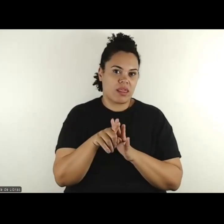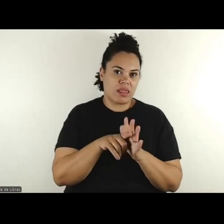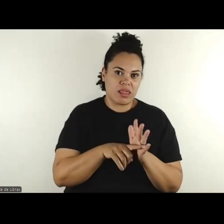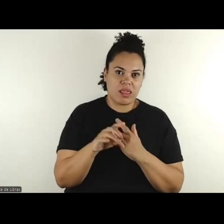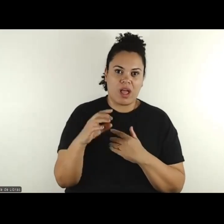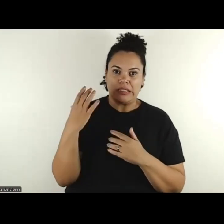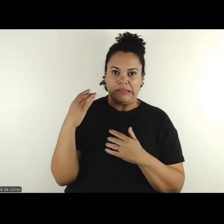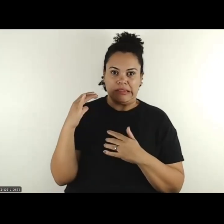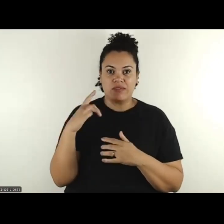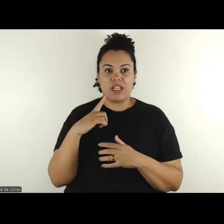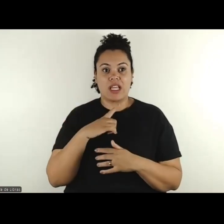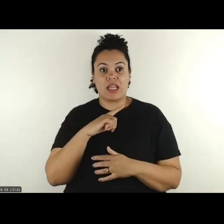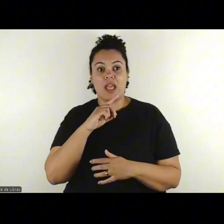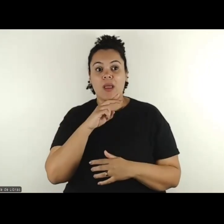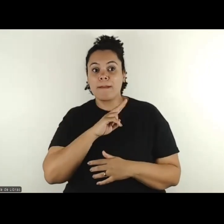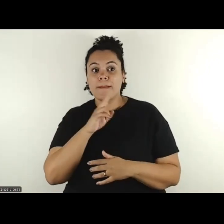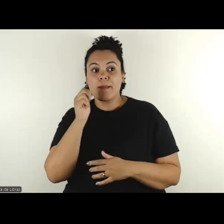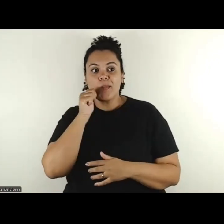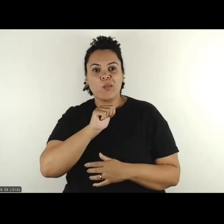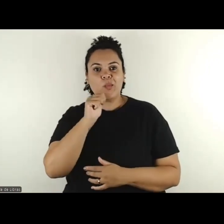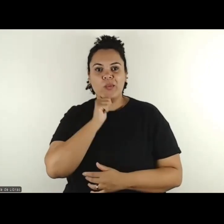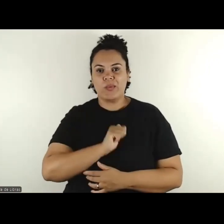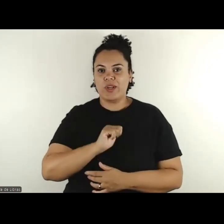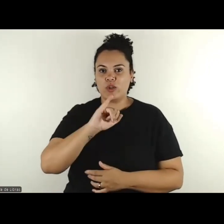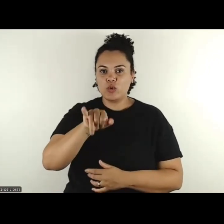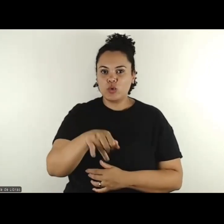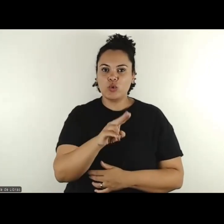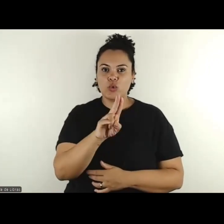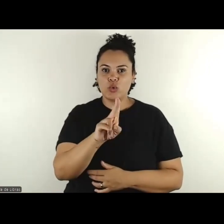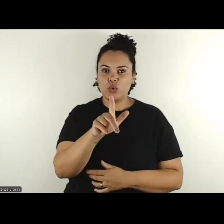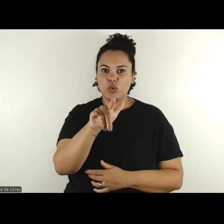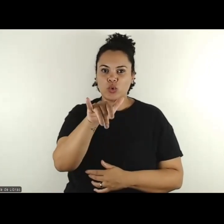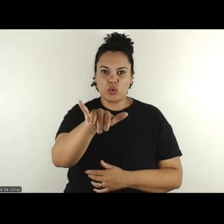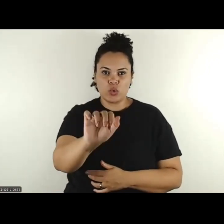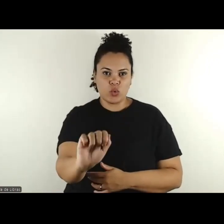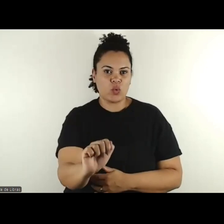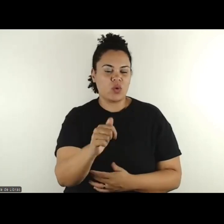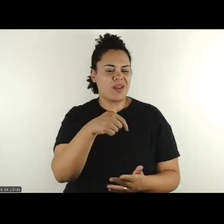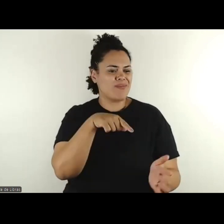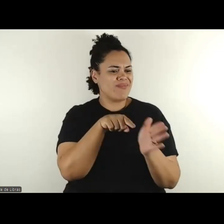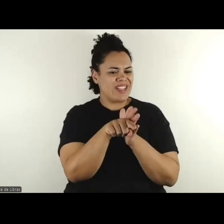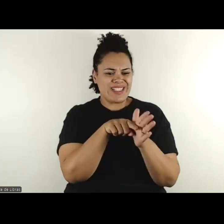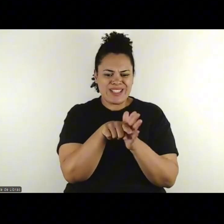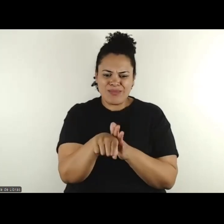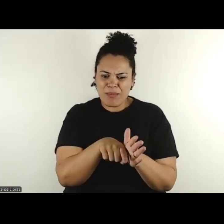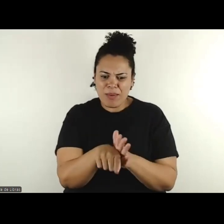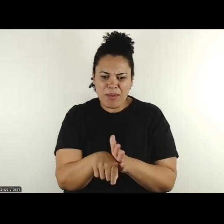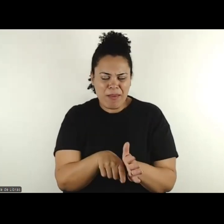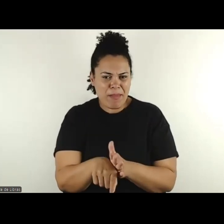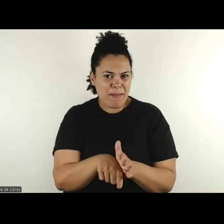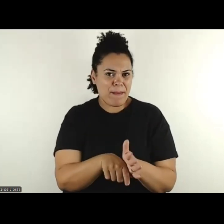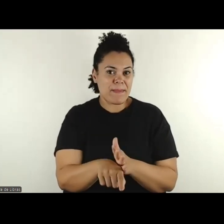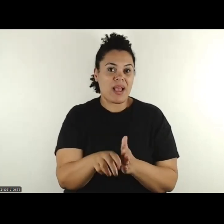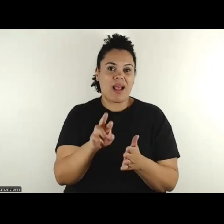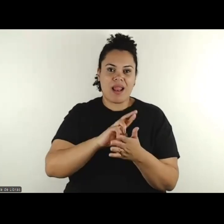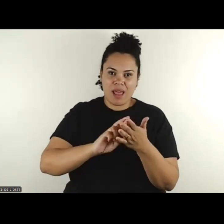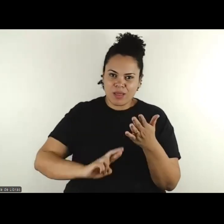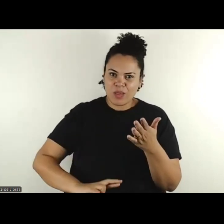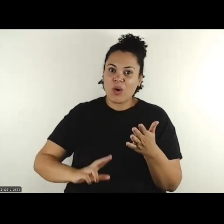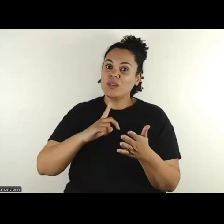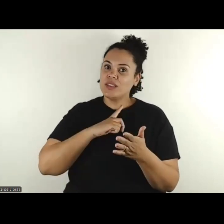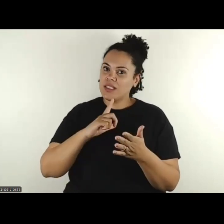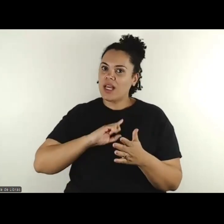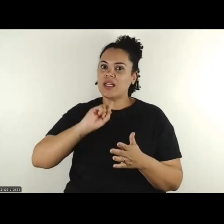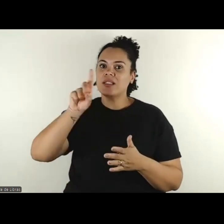Júlia, né, que ela fez esse levantamento todo gigantesco. A gente tem um relatório da pesquisa, que se quiser eu posso depois compartilhar com